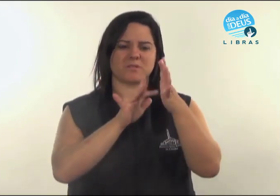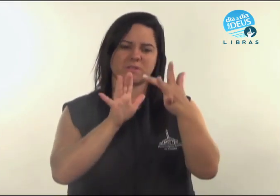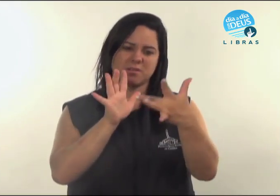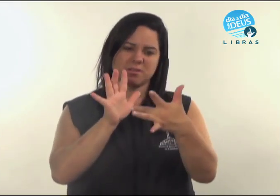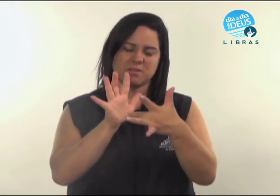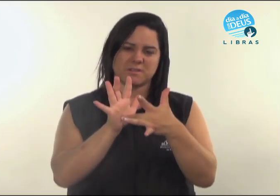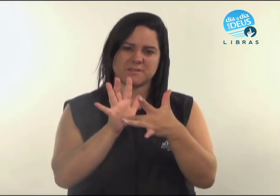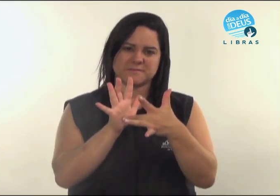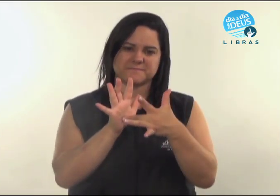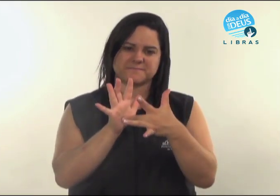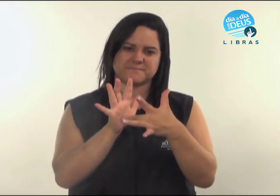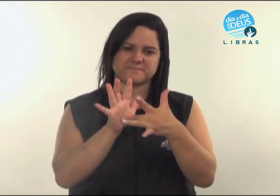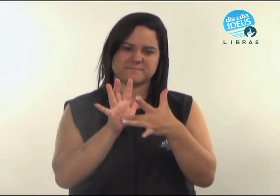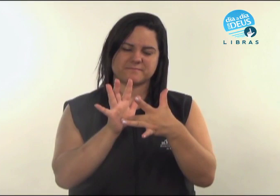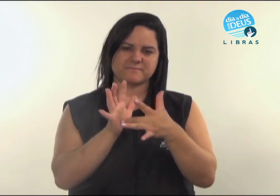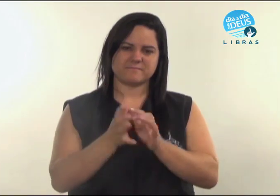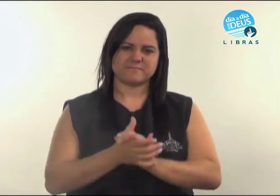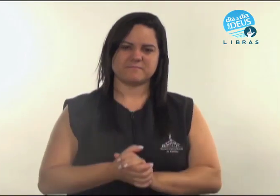e só a Jesus.